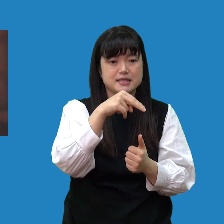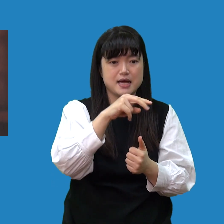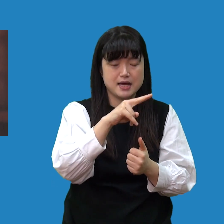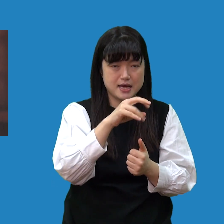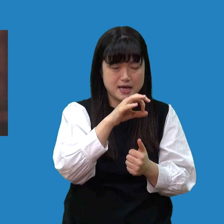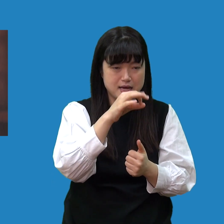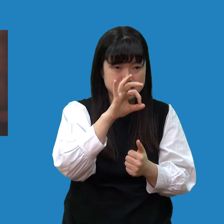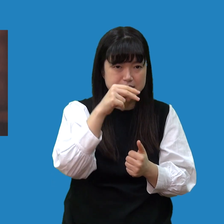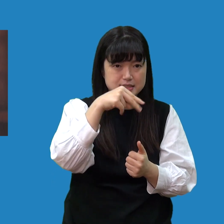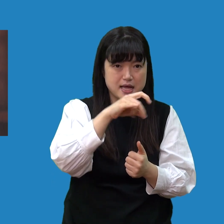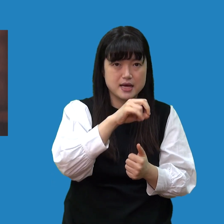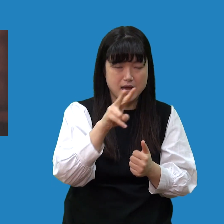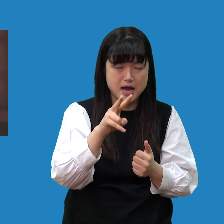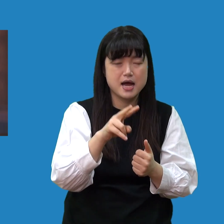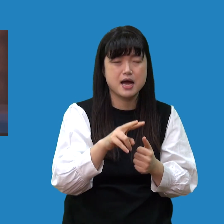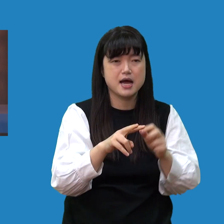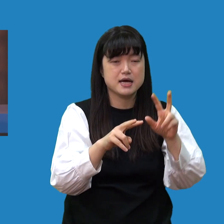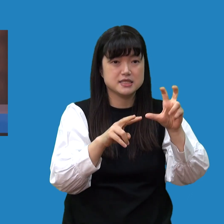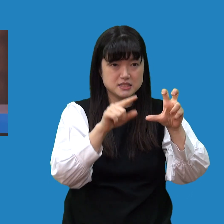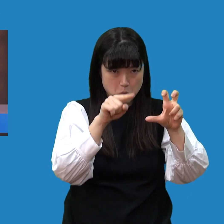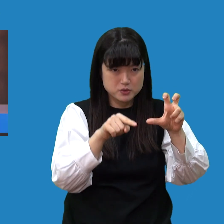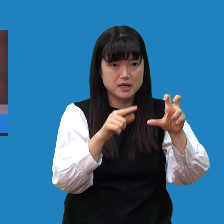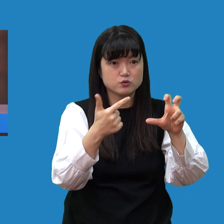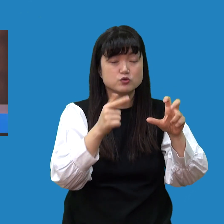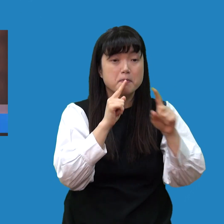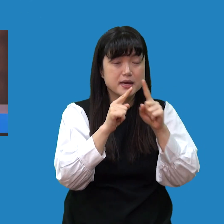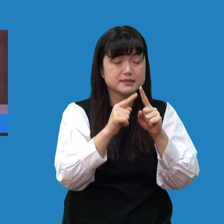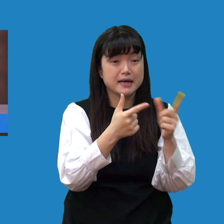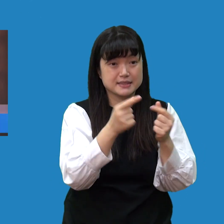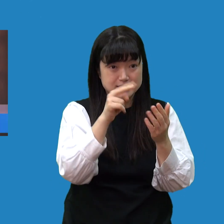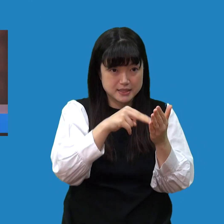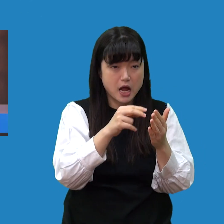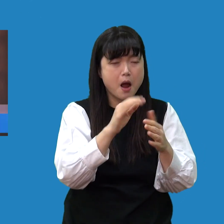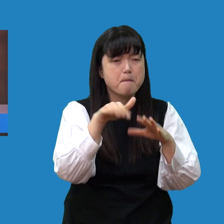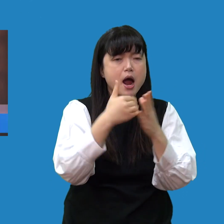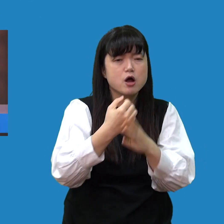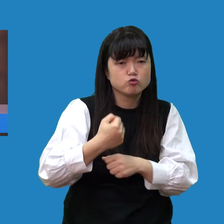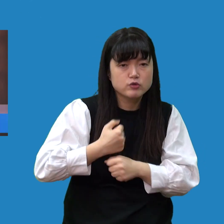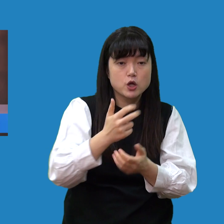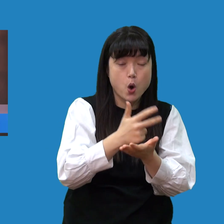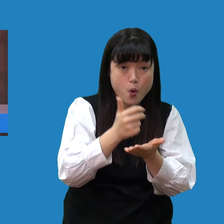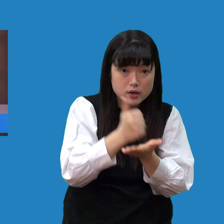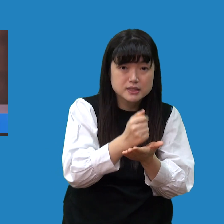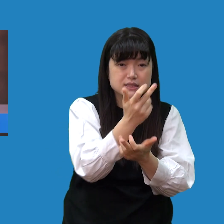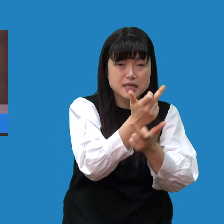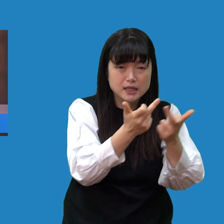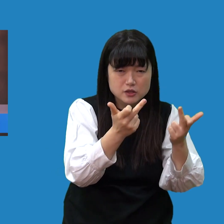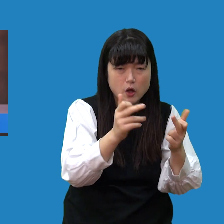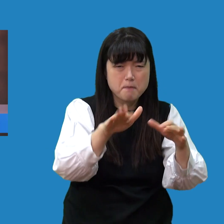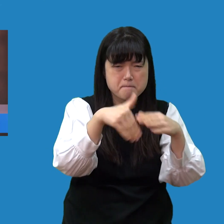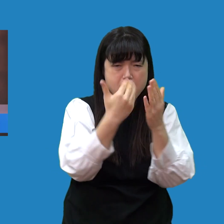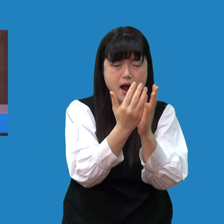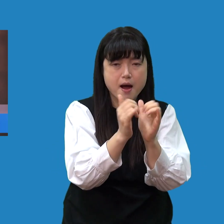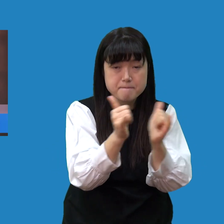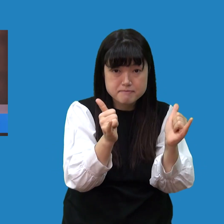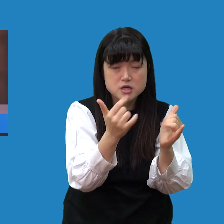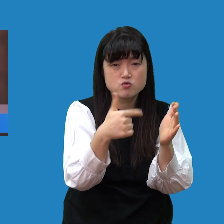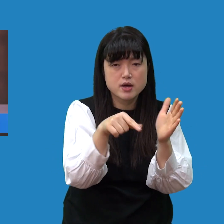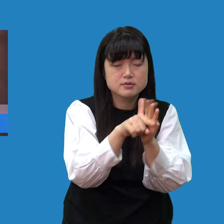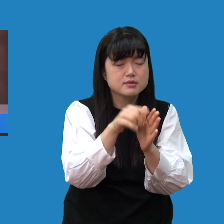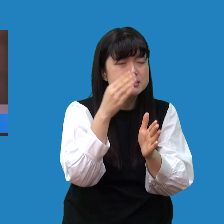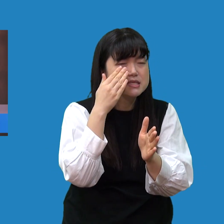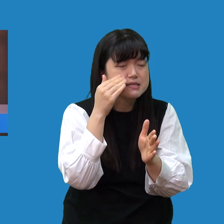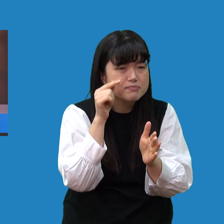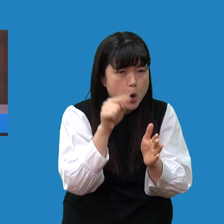6절의 말씀을 보십시다. 같이 읽겠습니다. 다 같이 시작. 만군의 여호와께서 이 산에서 만민을